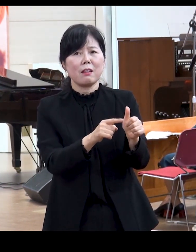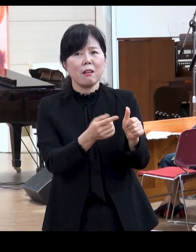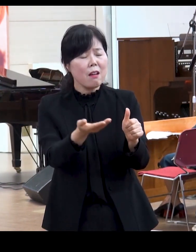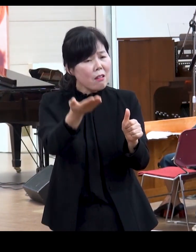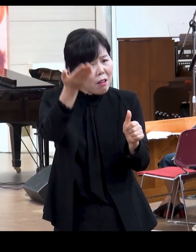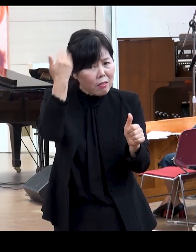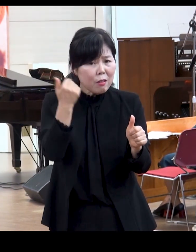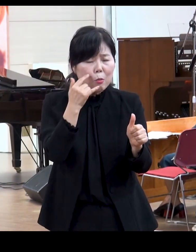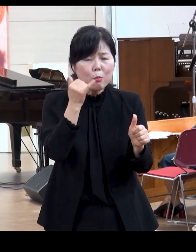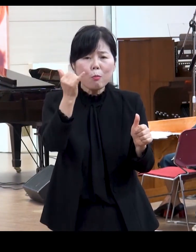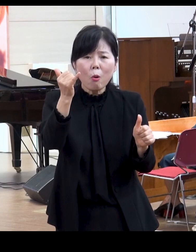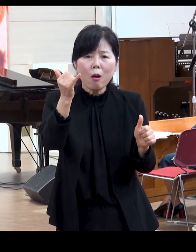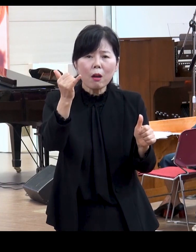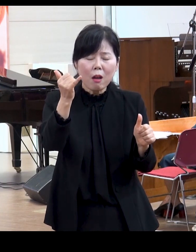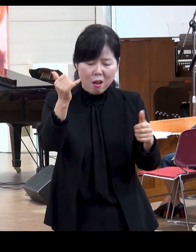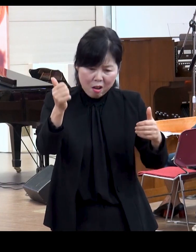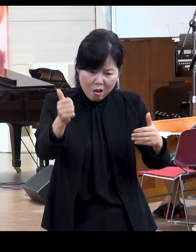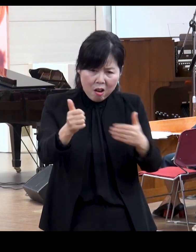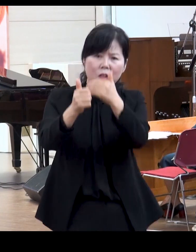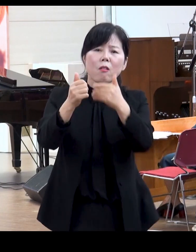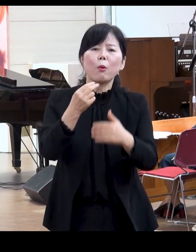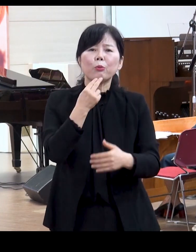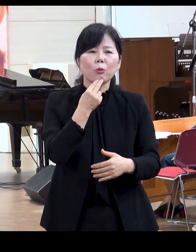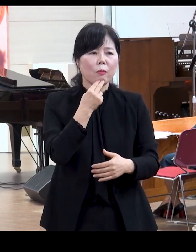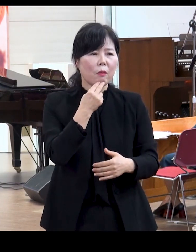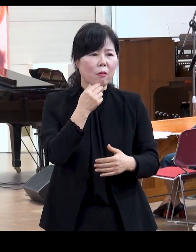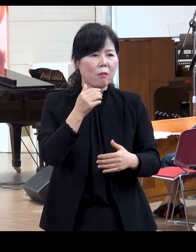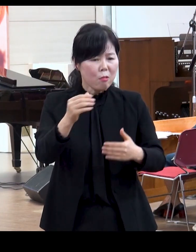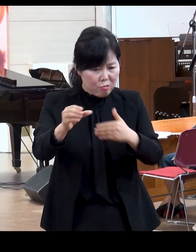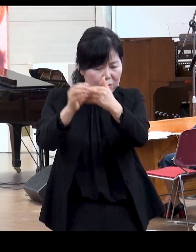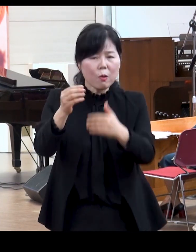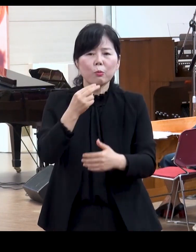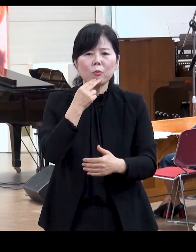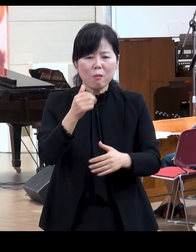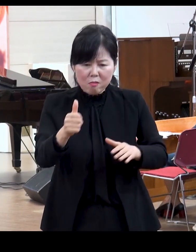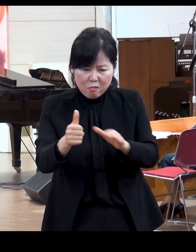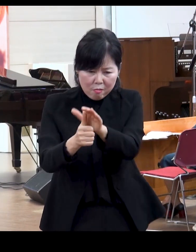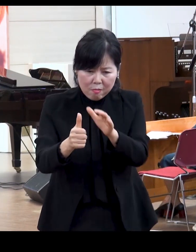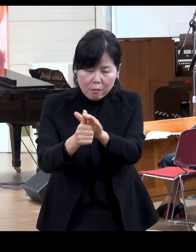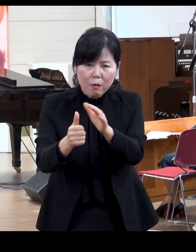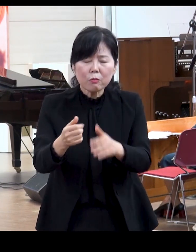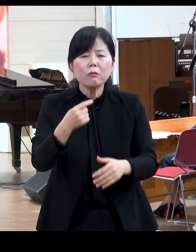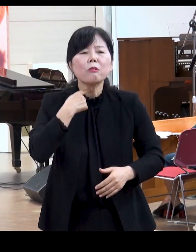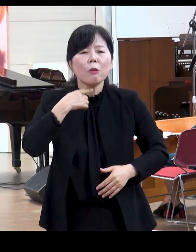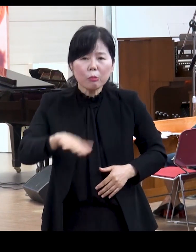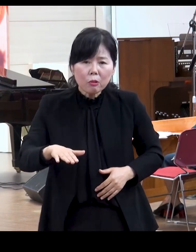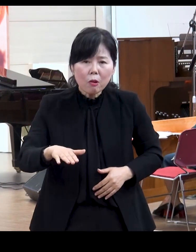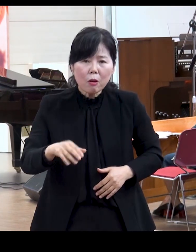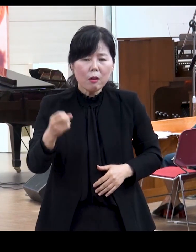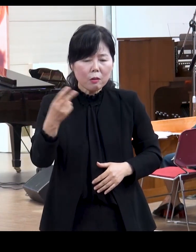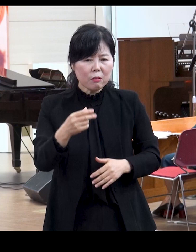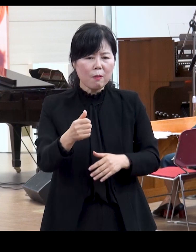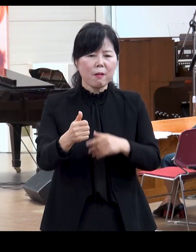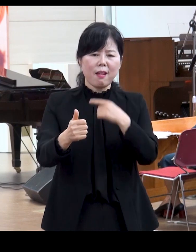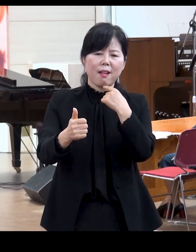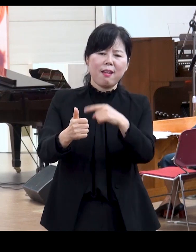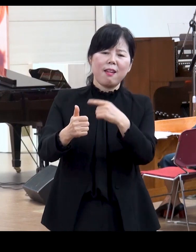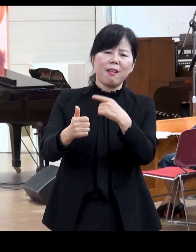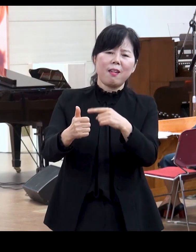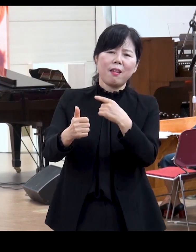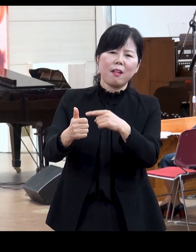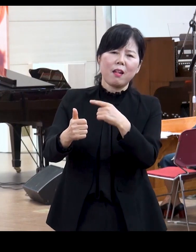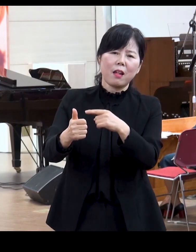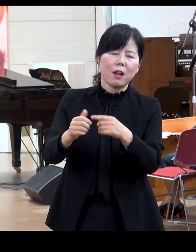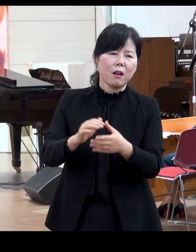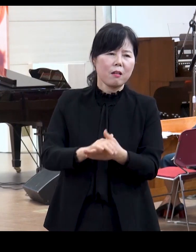말이죠, 옛날에는 절대 안 그랬는데 애가 이상해졌는지 막 부모를 공격하고 때때로